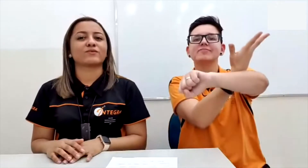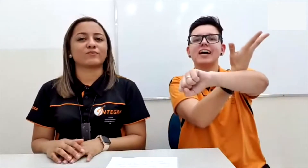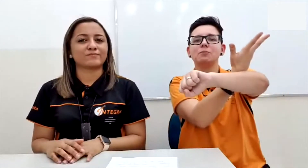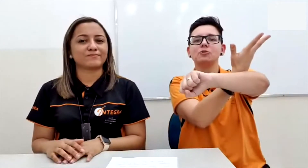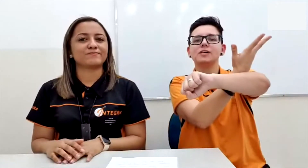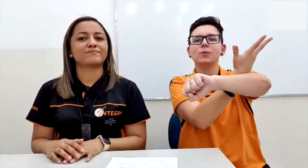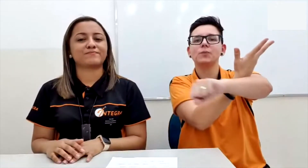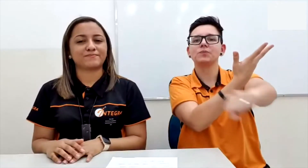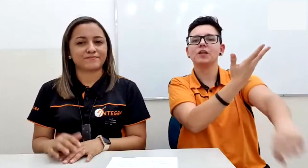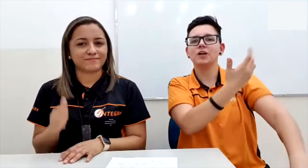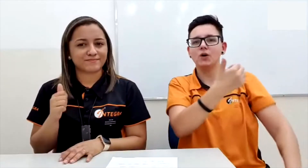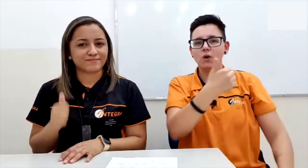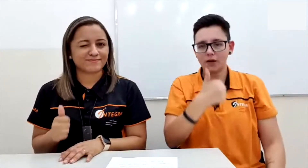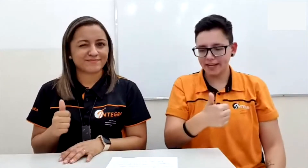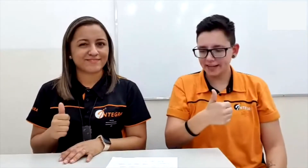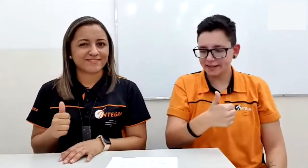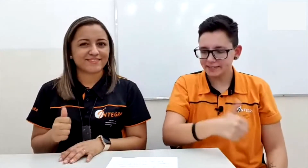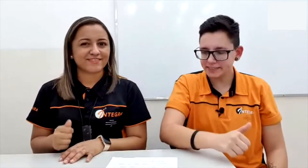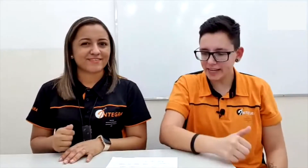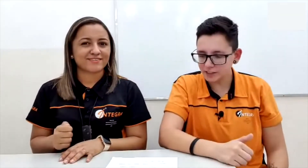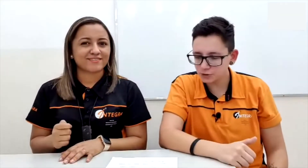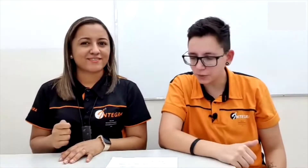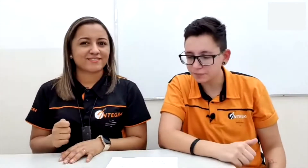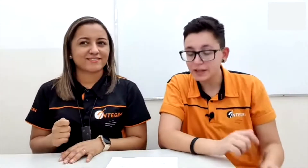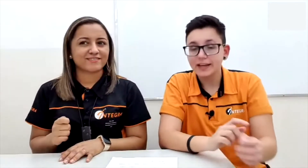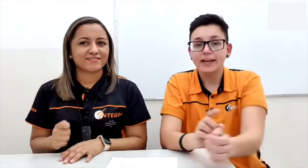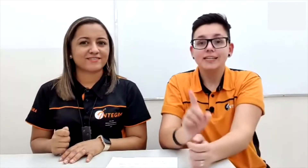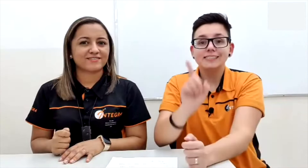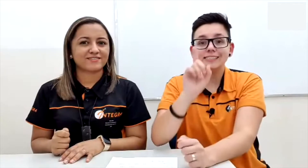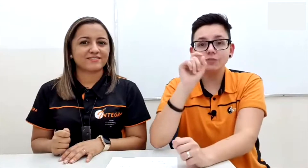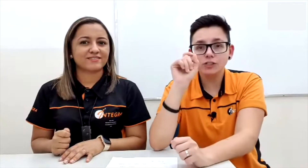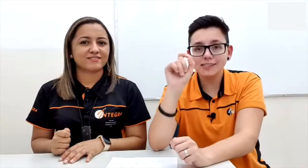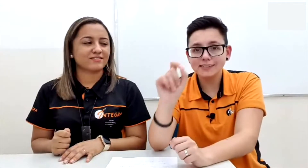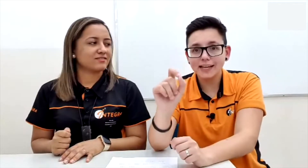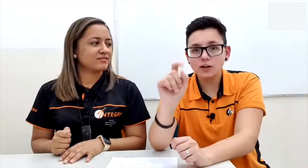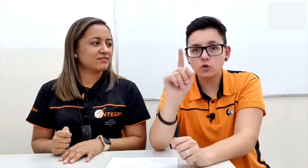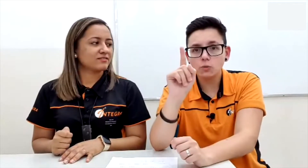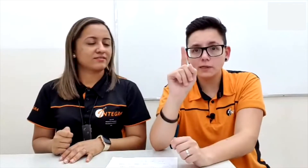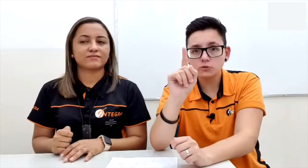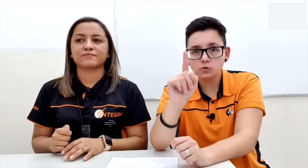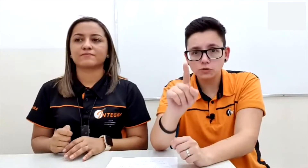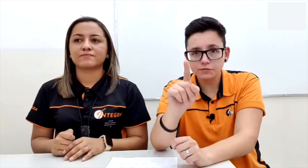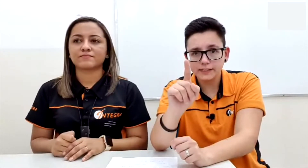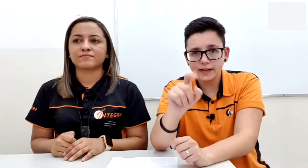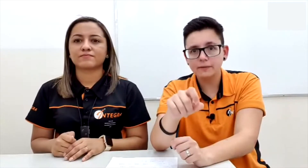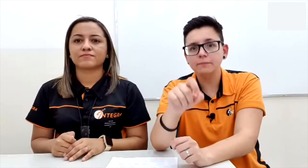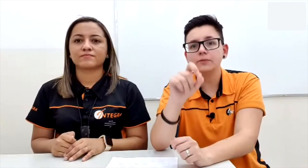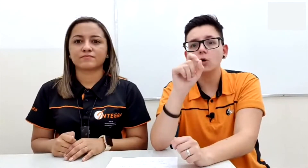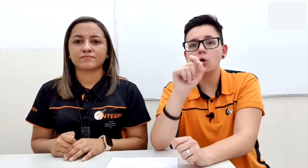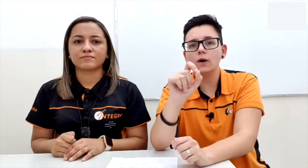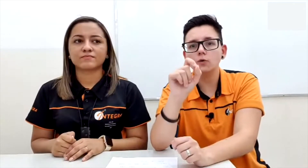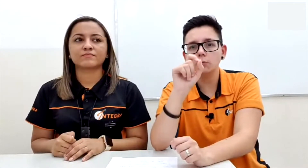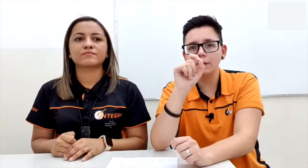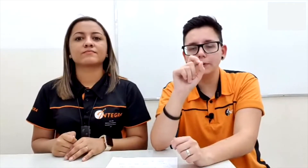A emoção. Ok? Certo? Se você tem alguma dúvida ou alguma